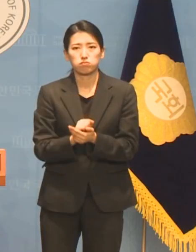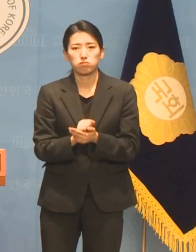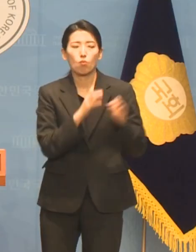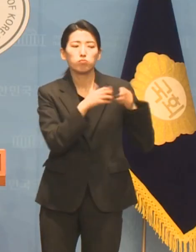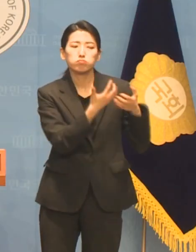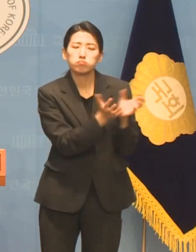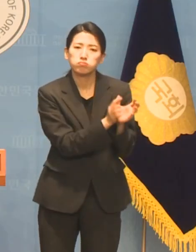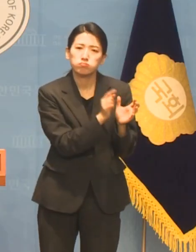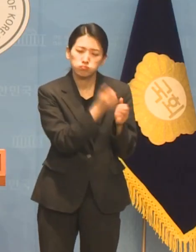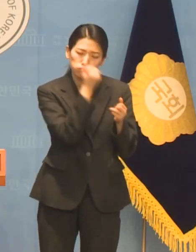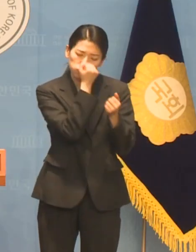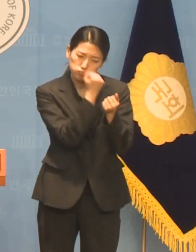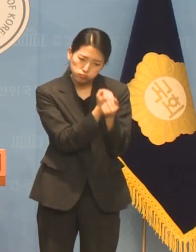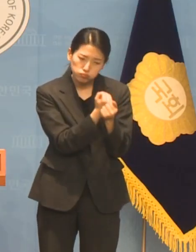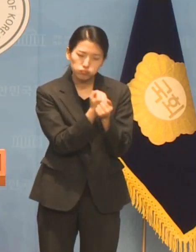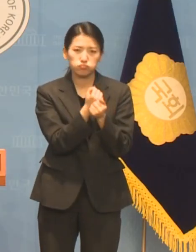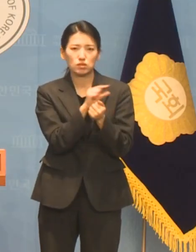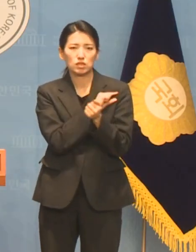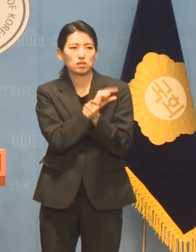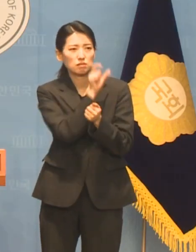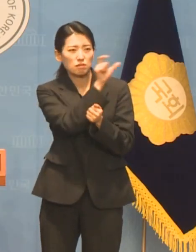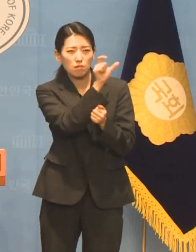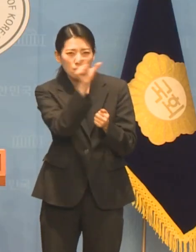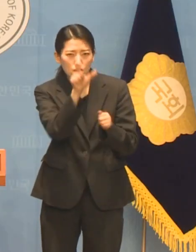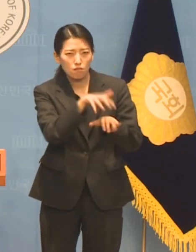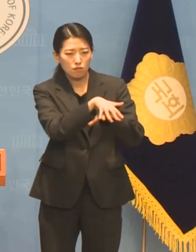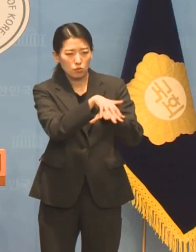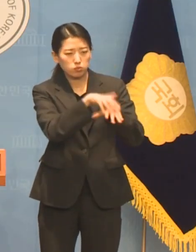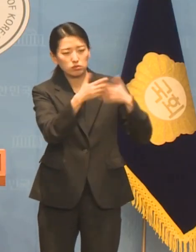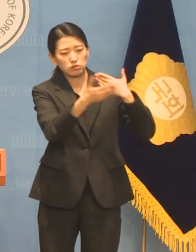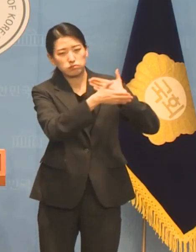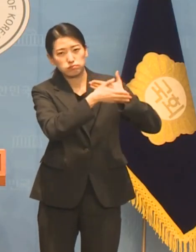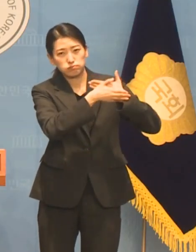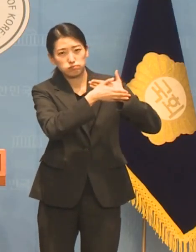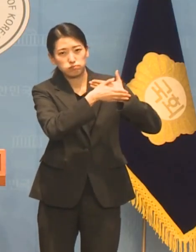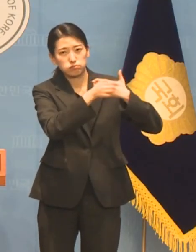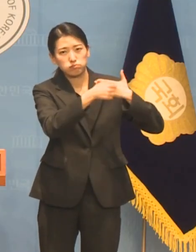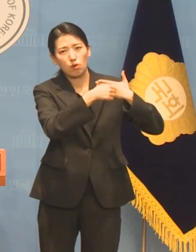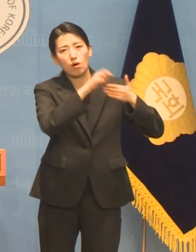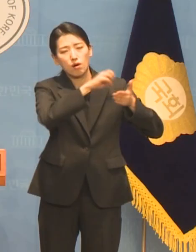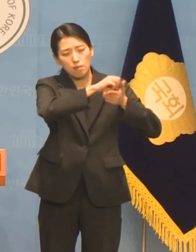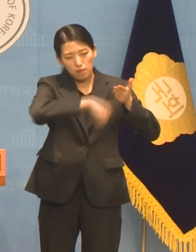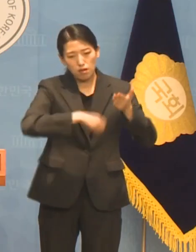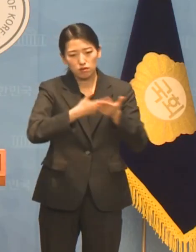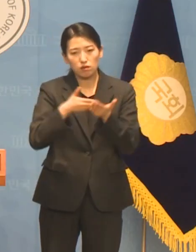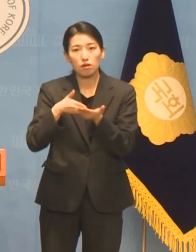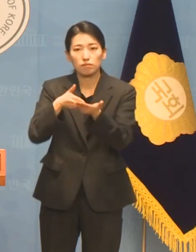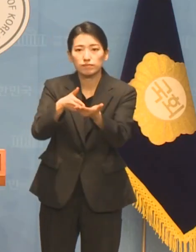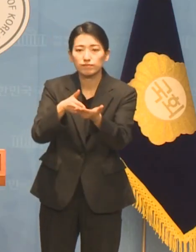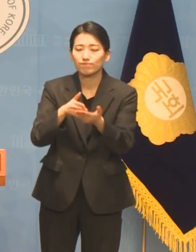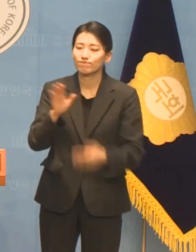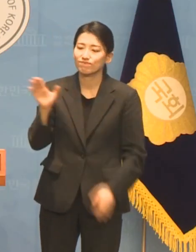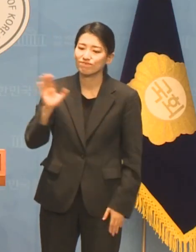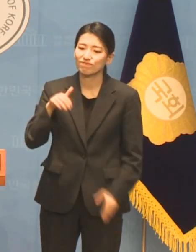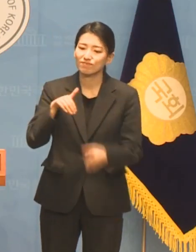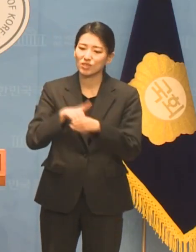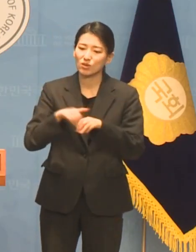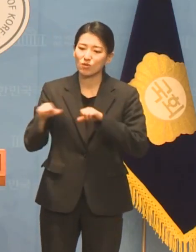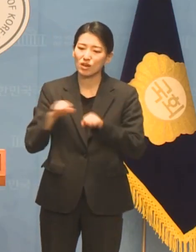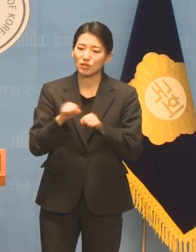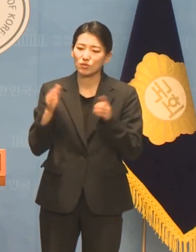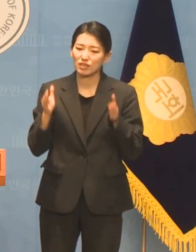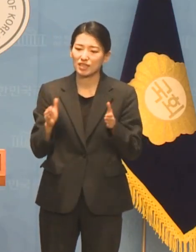등의 조치를 요청하였으나 선관위는 선거 기간이 아니라는 이유로 소극적인 태도로 일관했습니다. 하지만 이제는 전국에